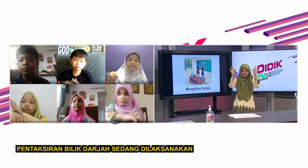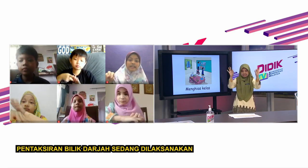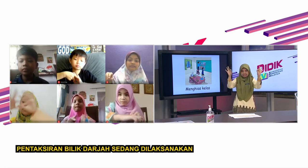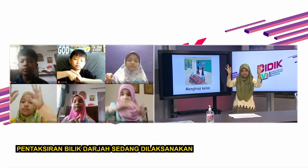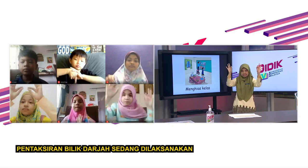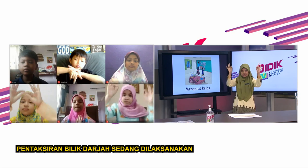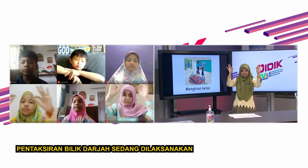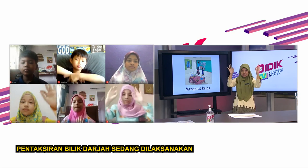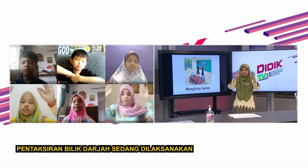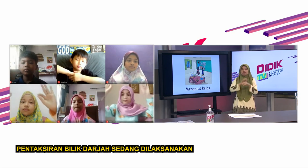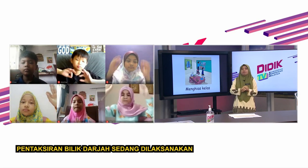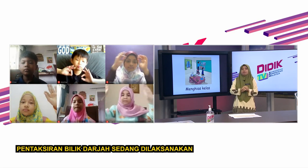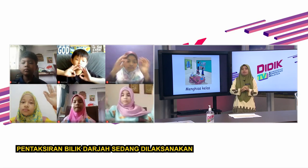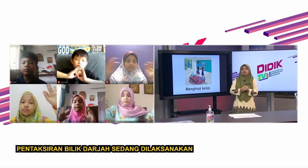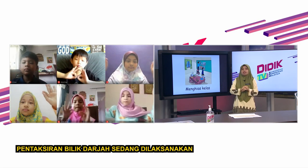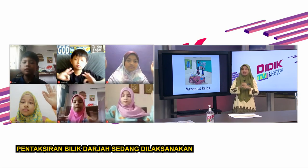Menghias